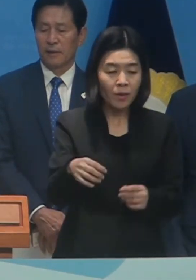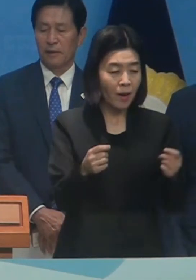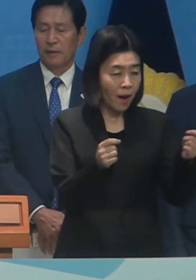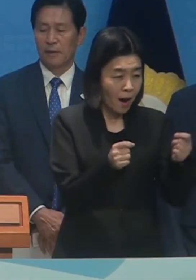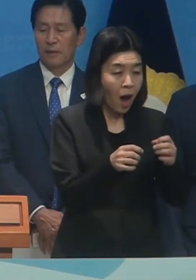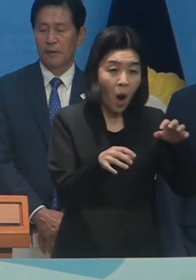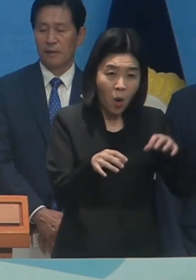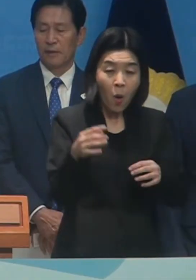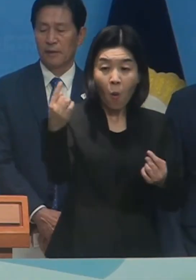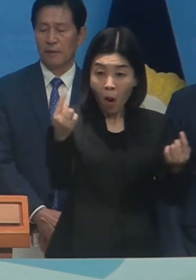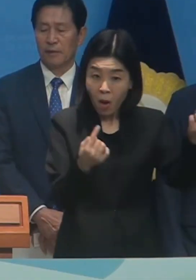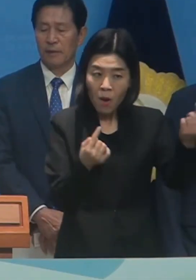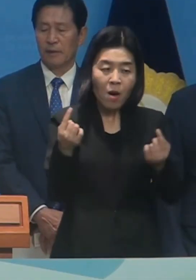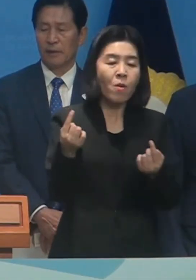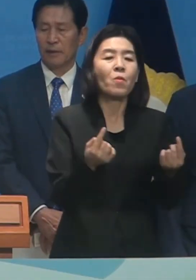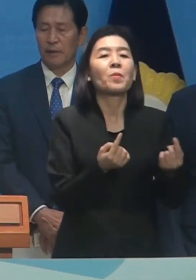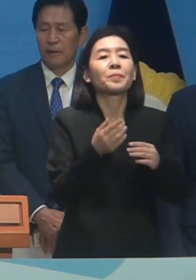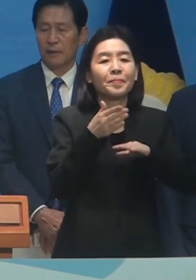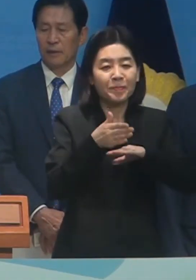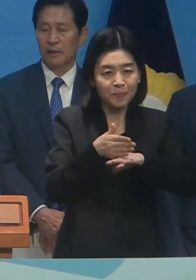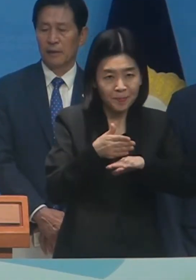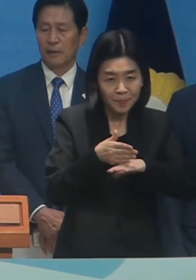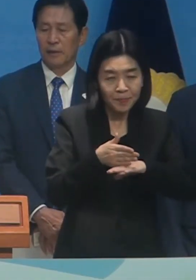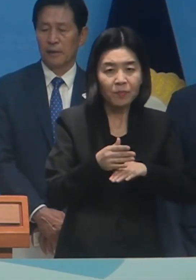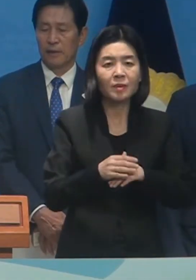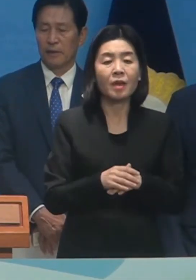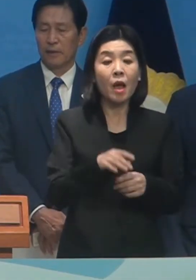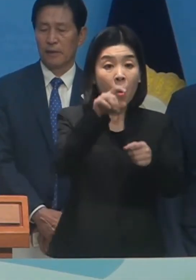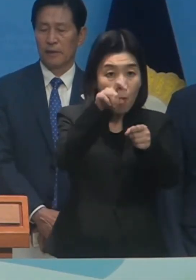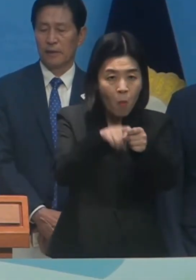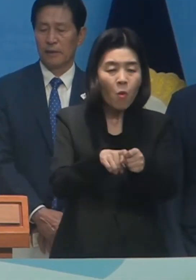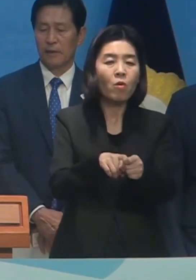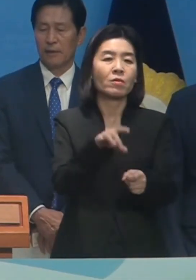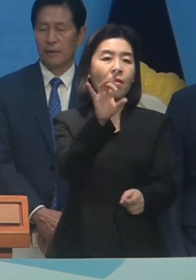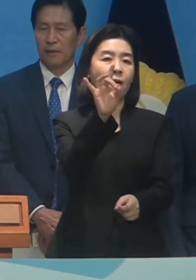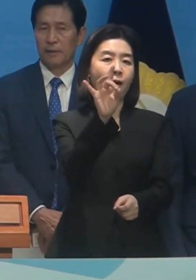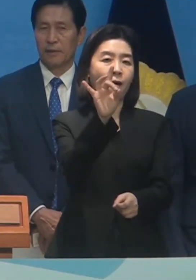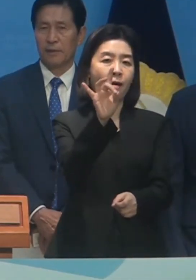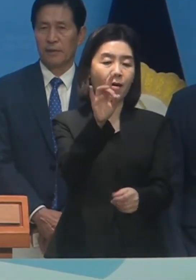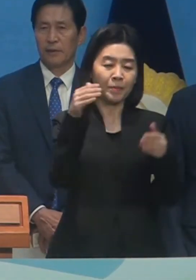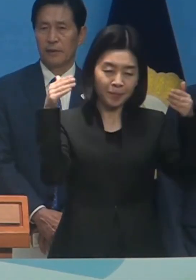오셔서 대단히 감사합니다. 그런데 목적은 단 하나,